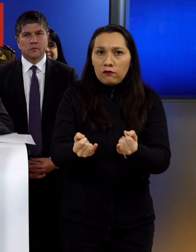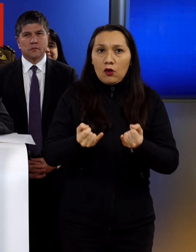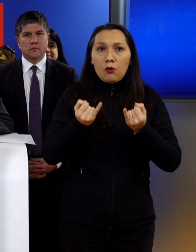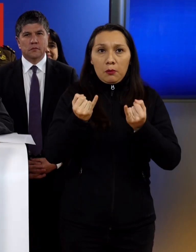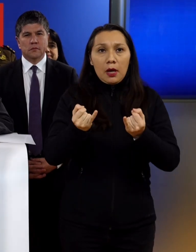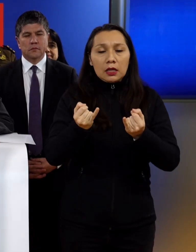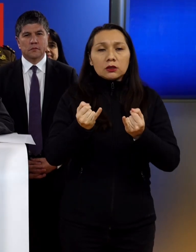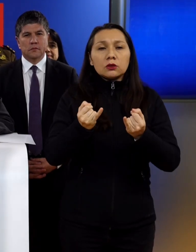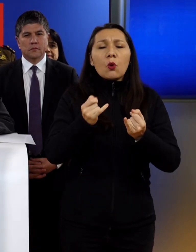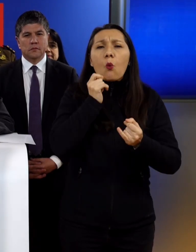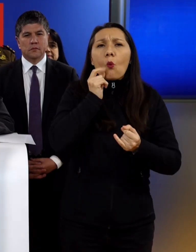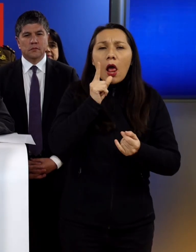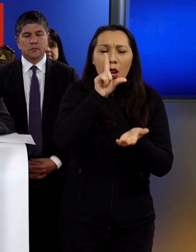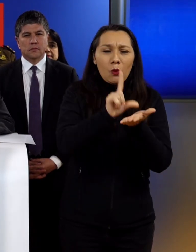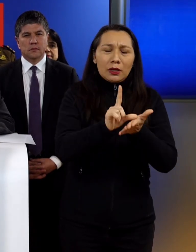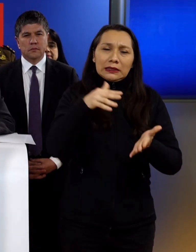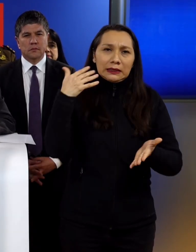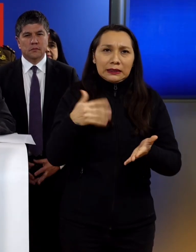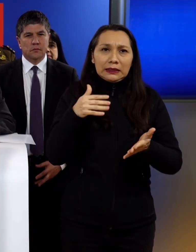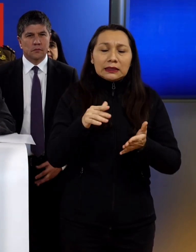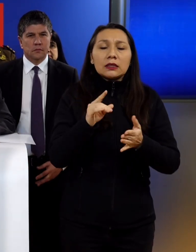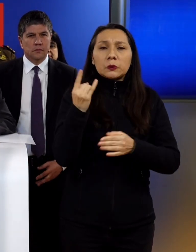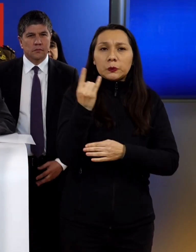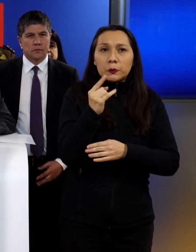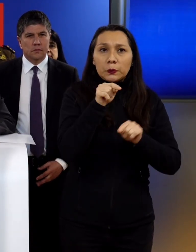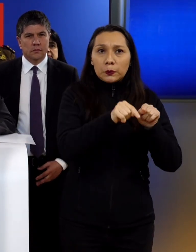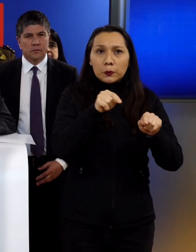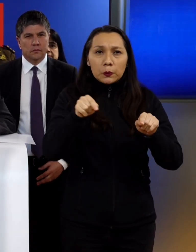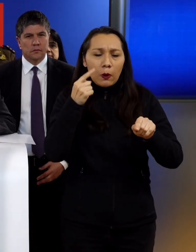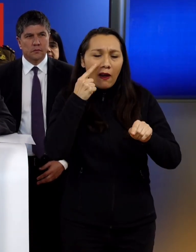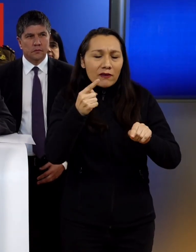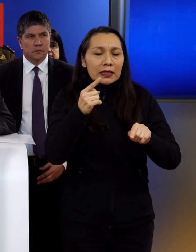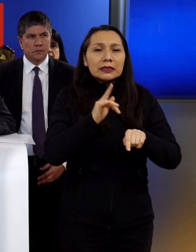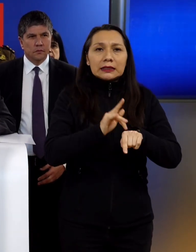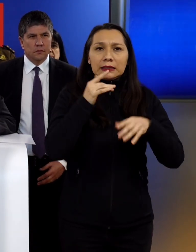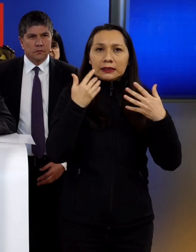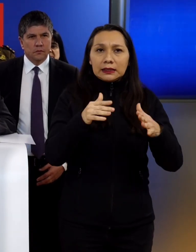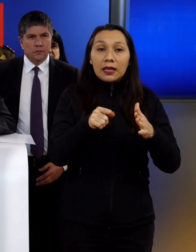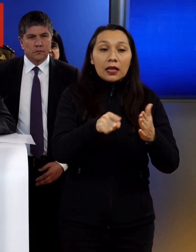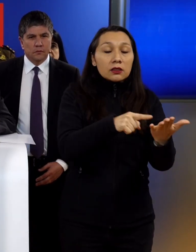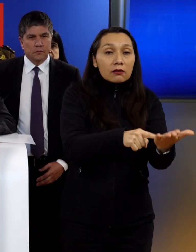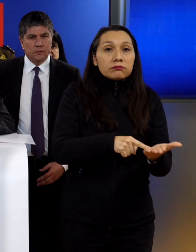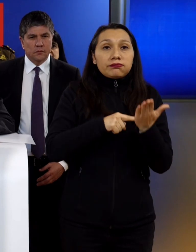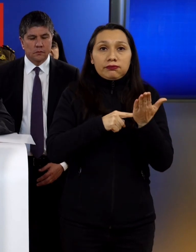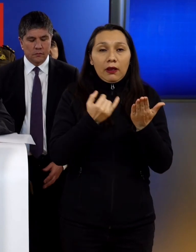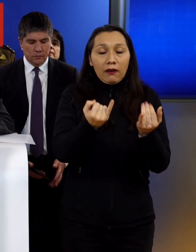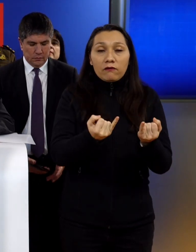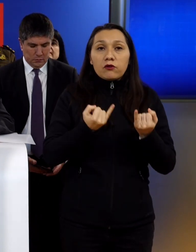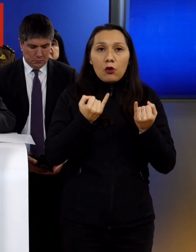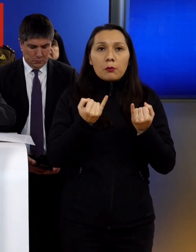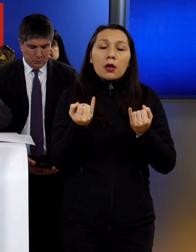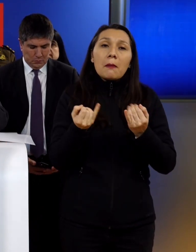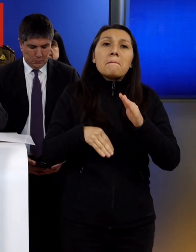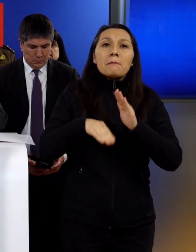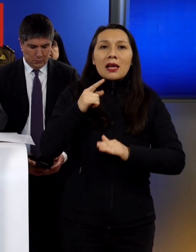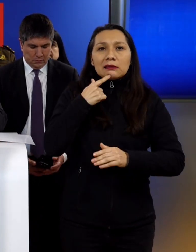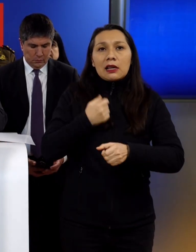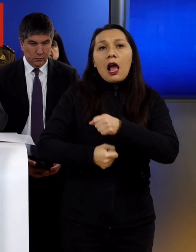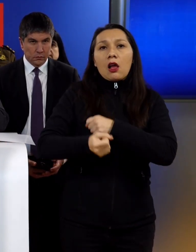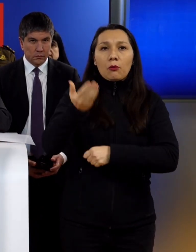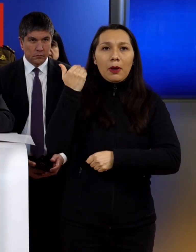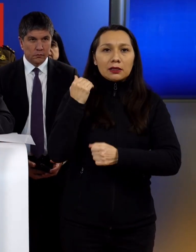digamos, de estos puntos críticos. Este levantamiento refleja un incremento respecto al año